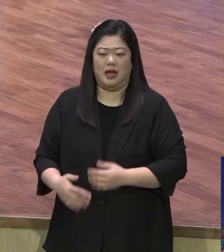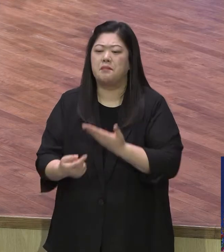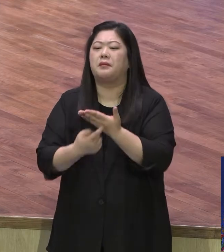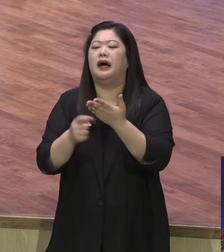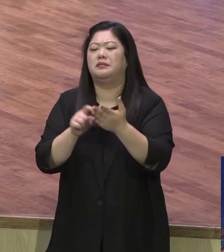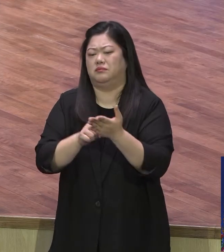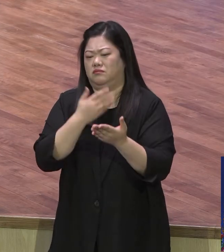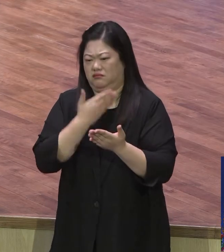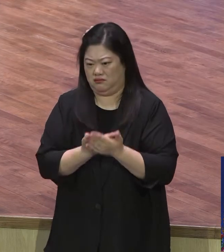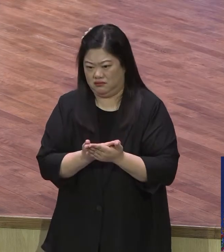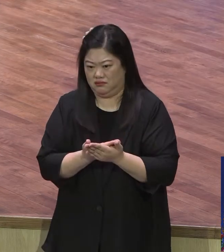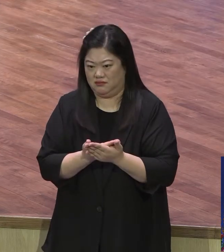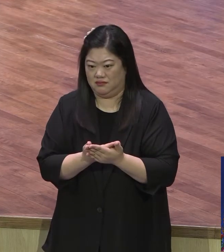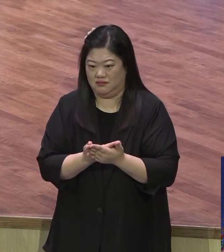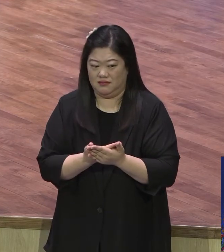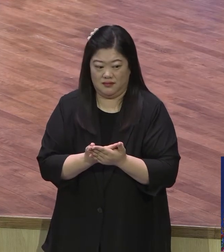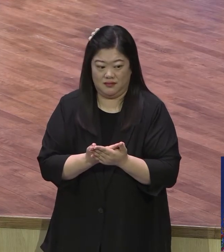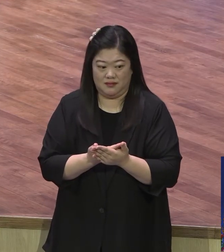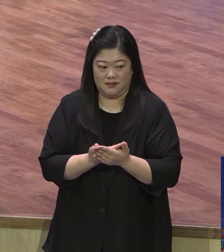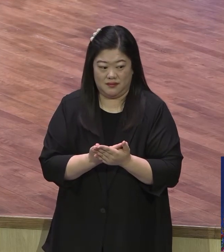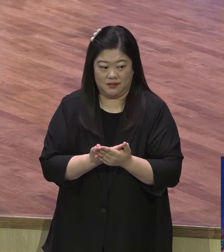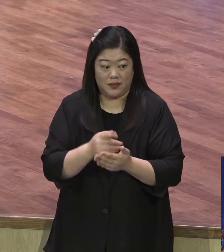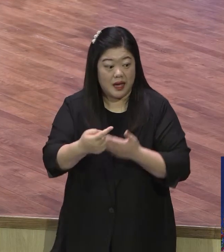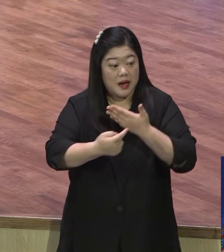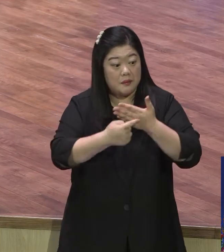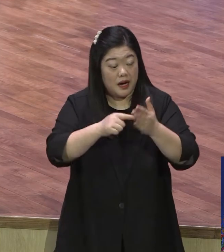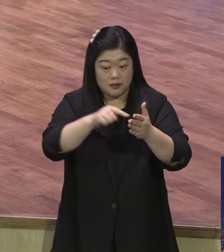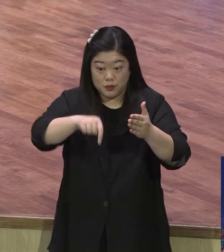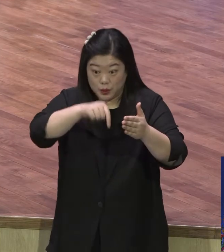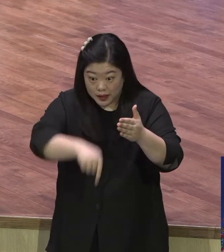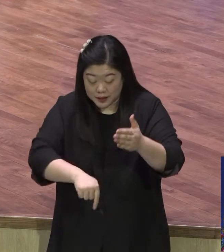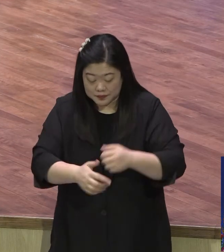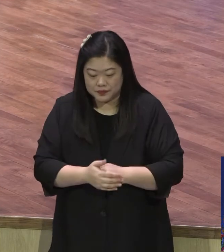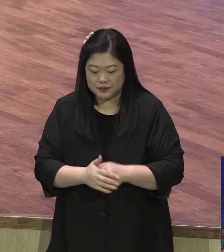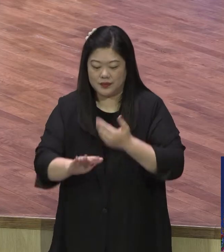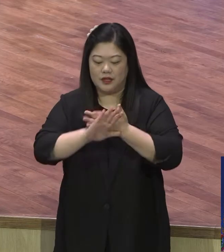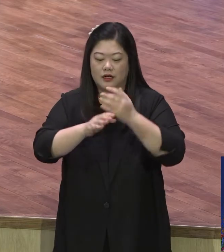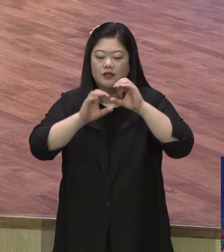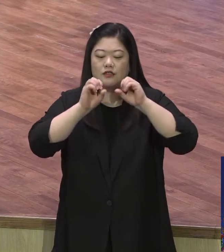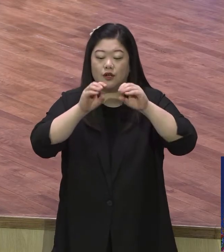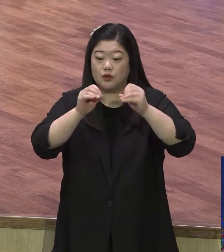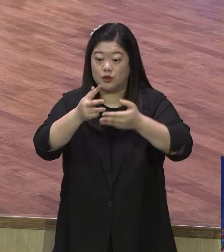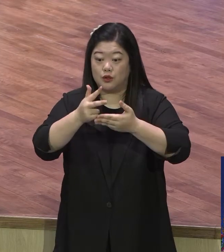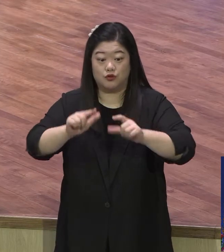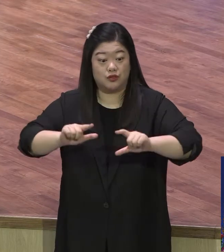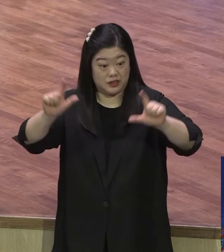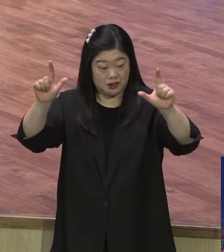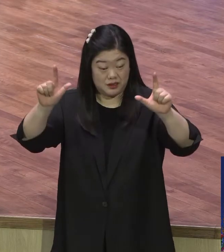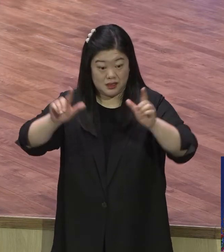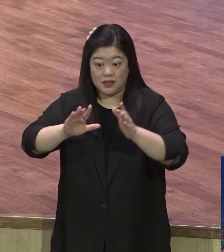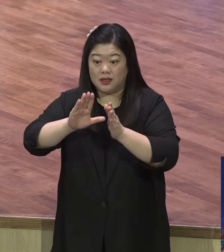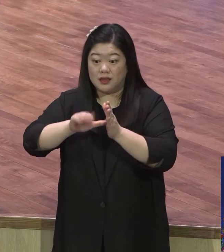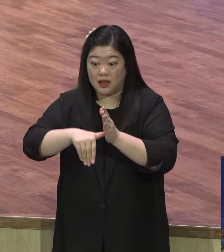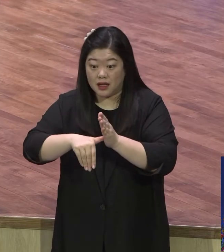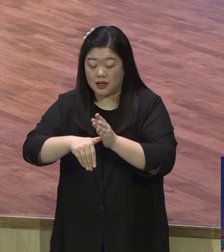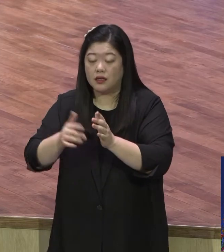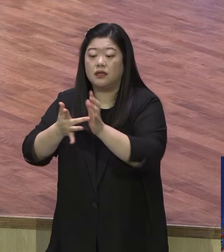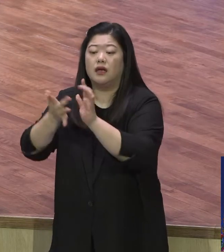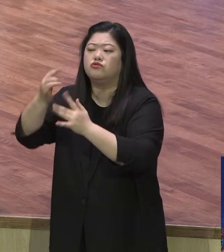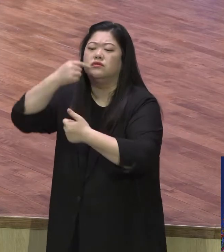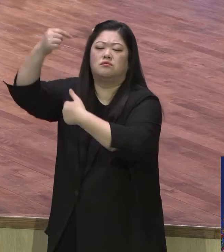여러분 가슴 속에 오늘 성교주일 맞이해서 한국교회 지금 여러분에게 너희는